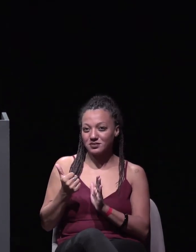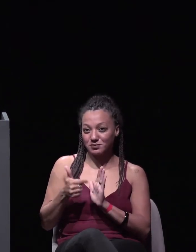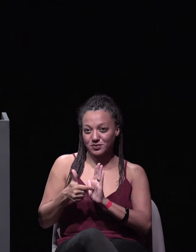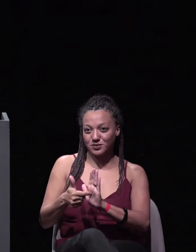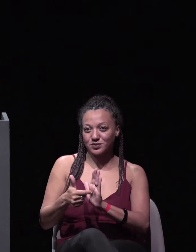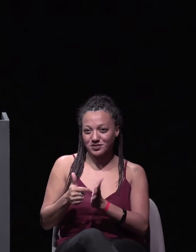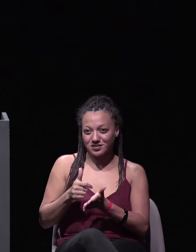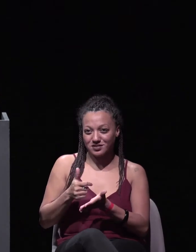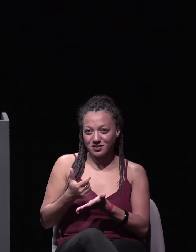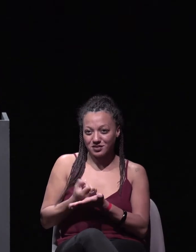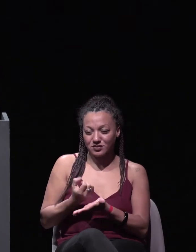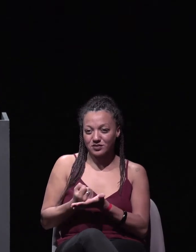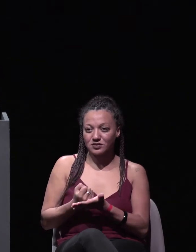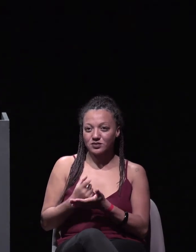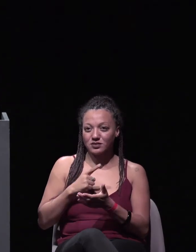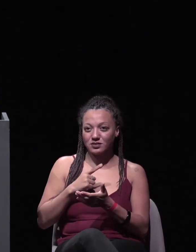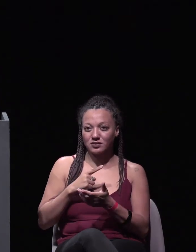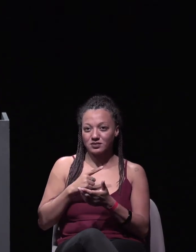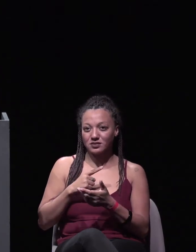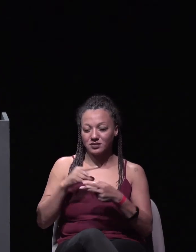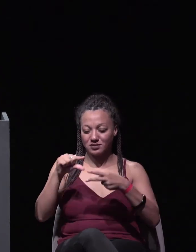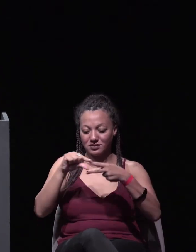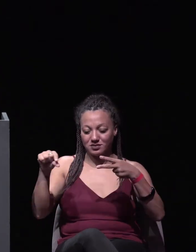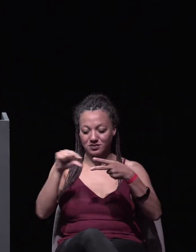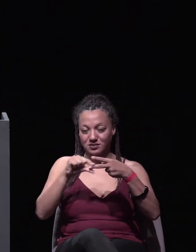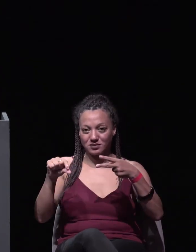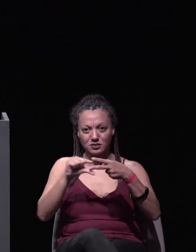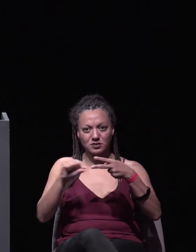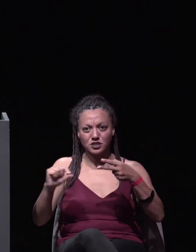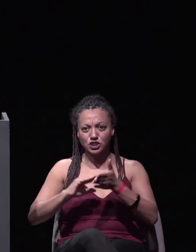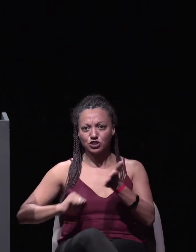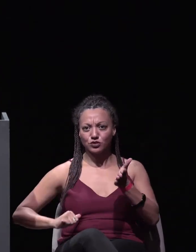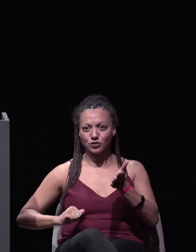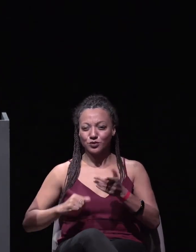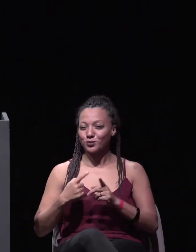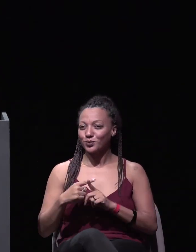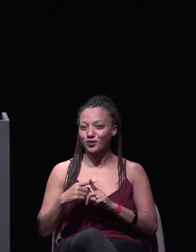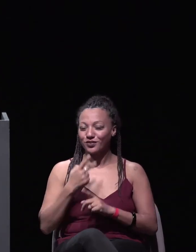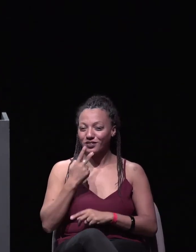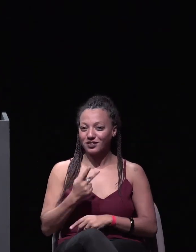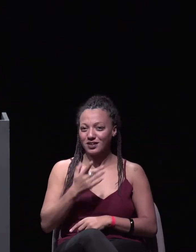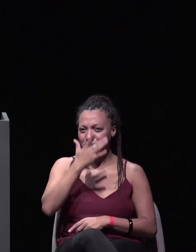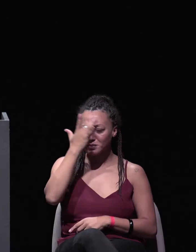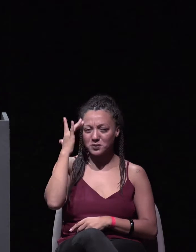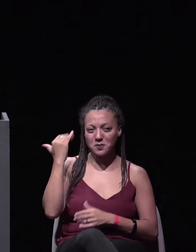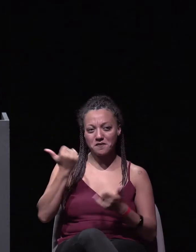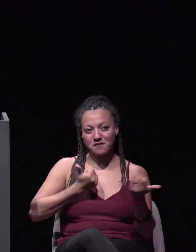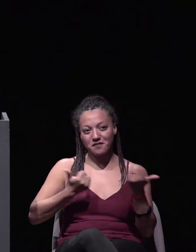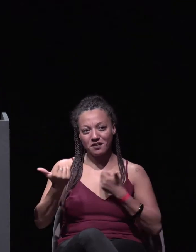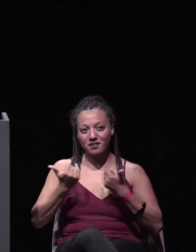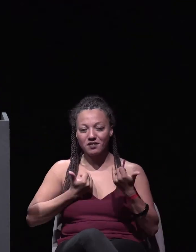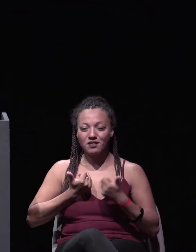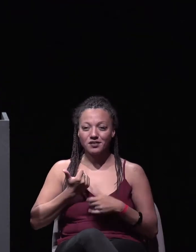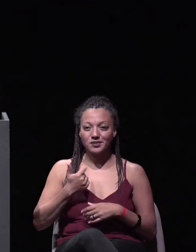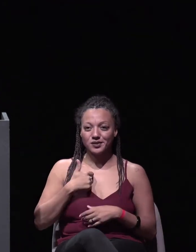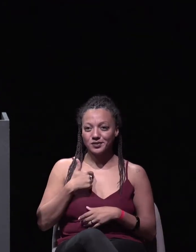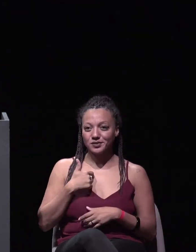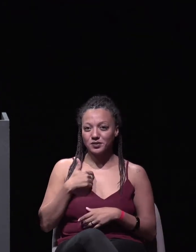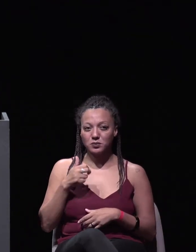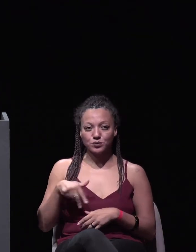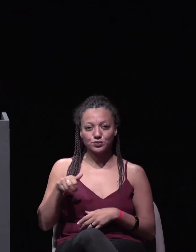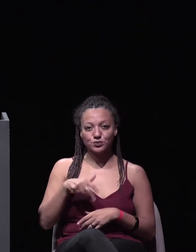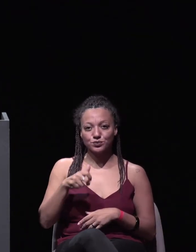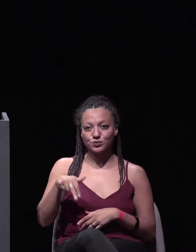está na segunda versão não está presente, porque ele vai dizer: as pessoas vivem me dizendo para eu não ficar andando